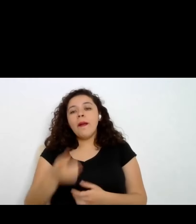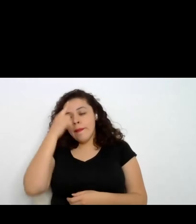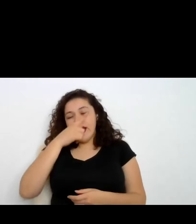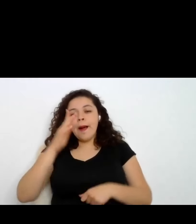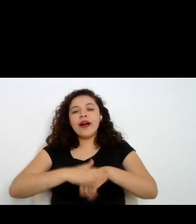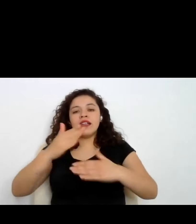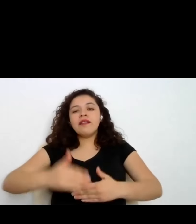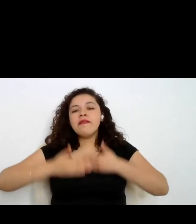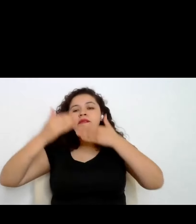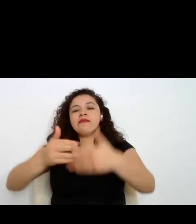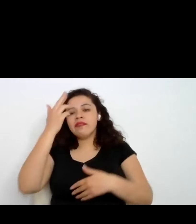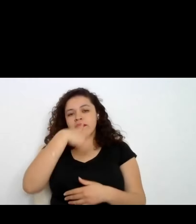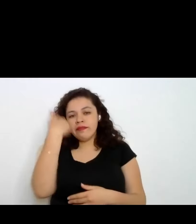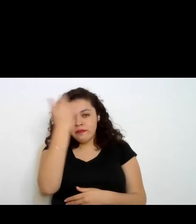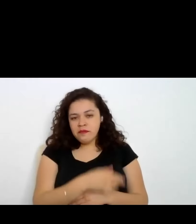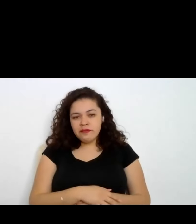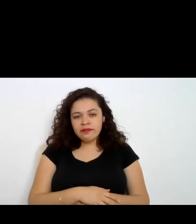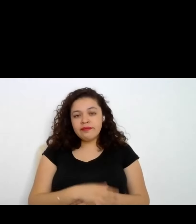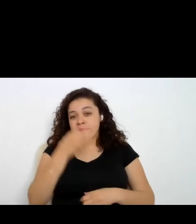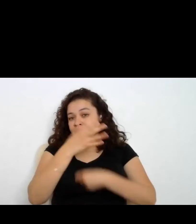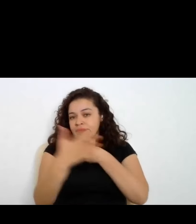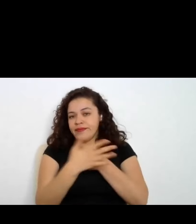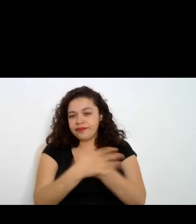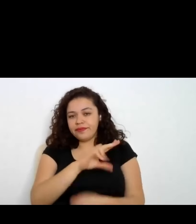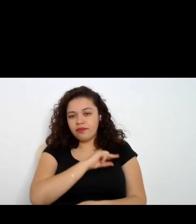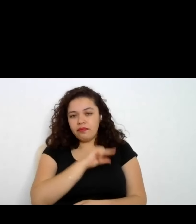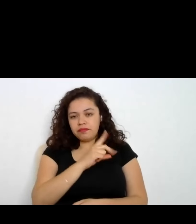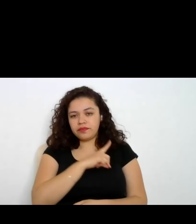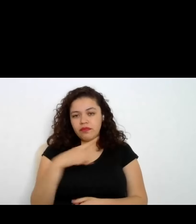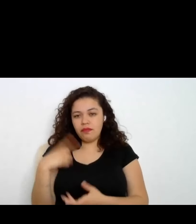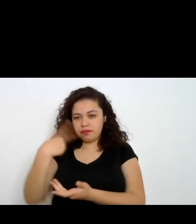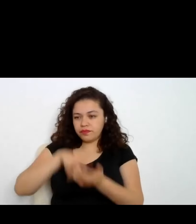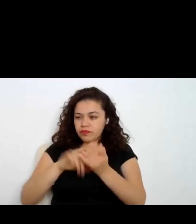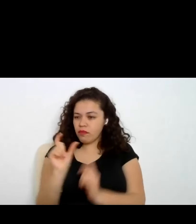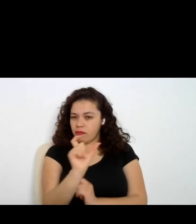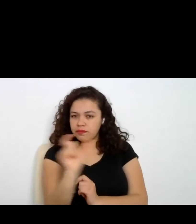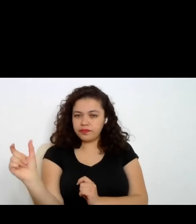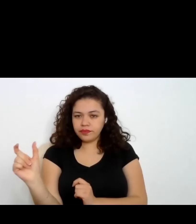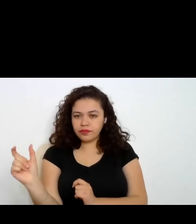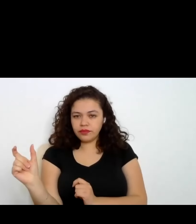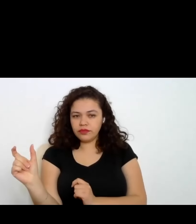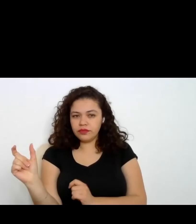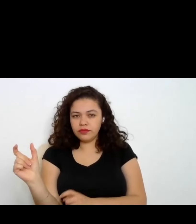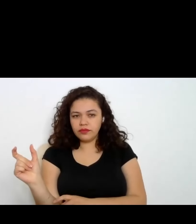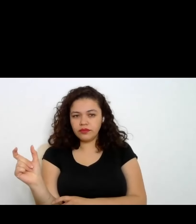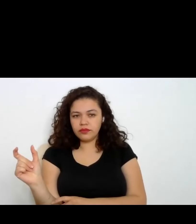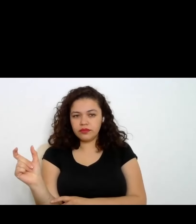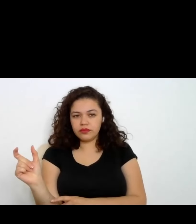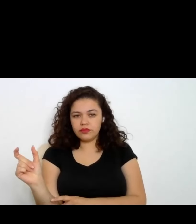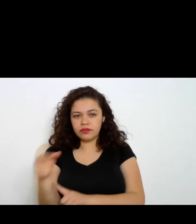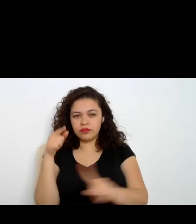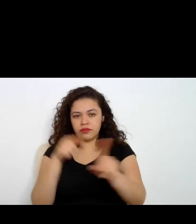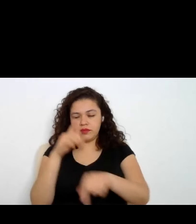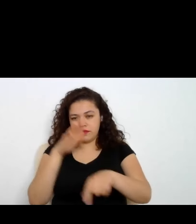adelante, los avisos de privacidad deben de contener cuáles son las finalidades primarias y